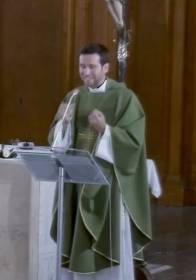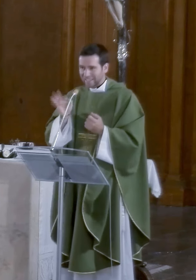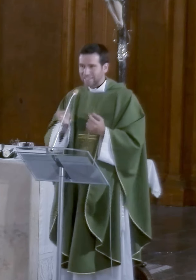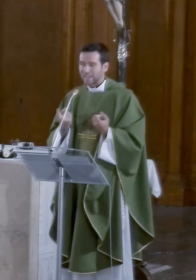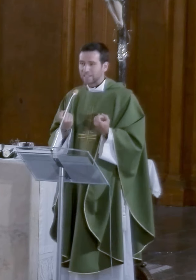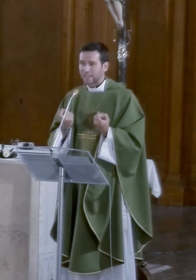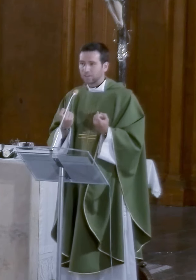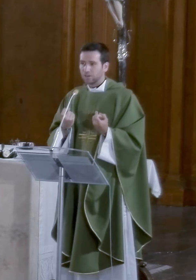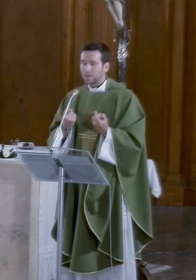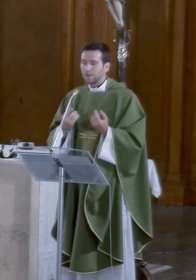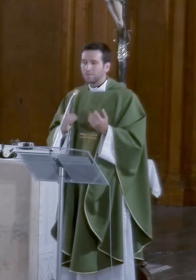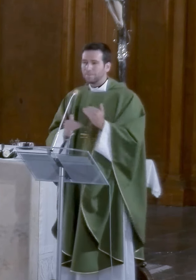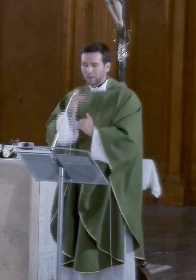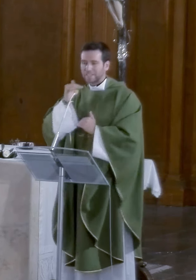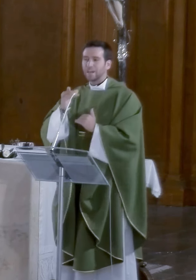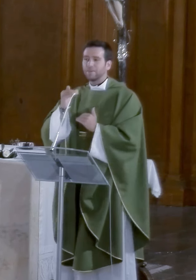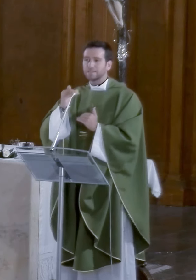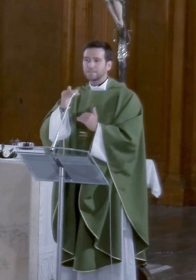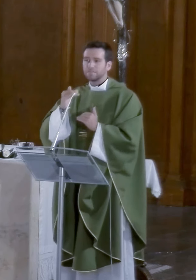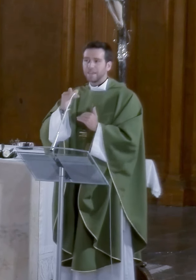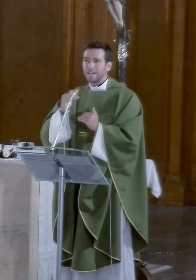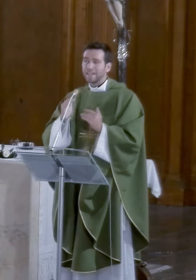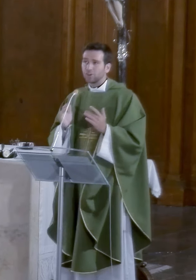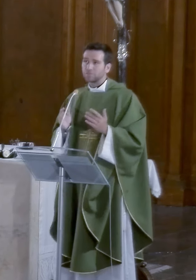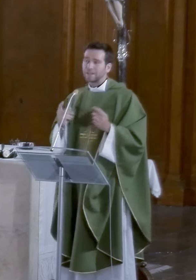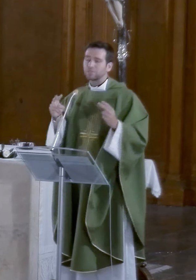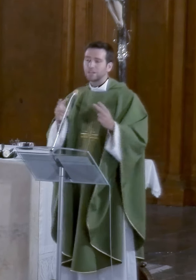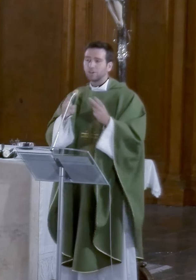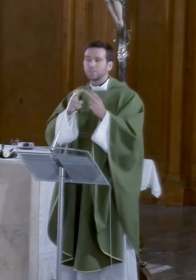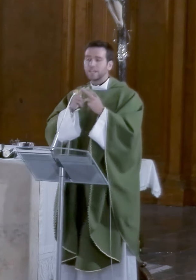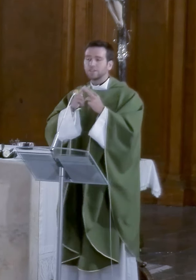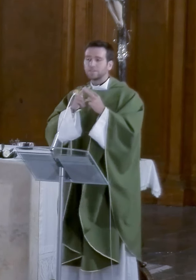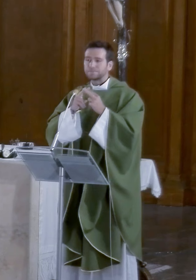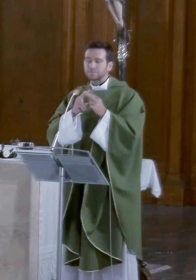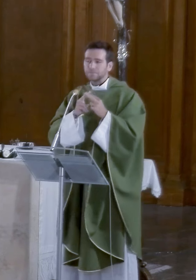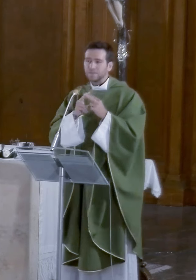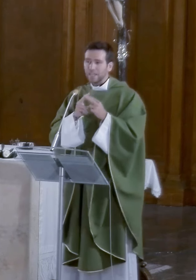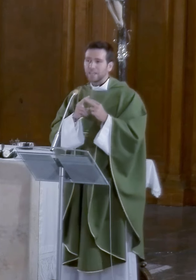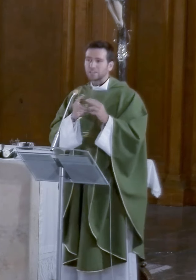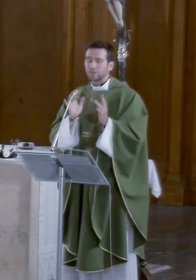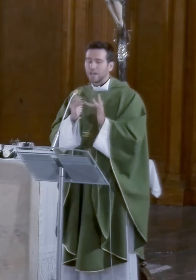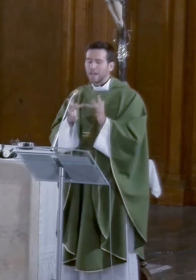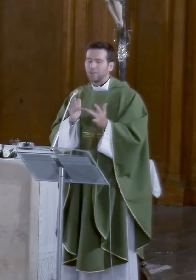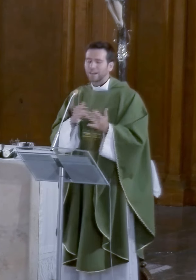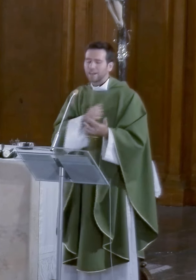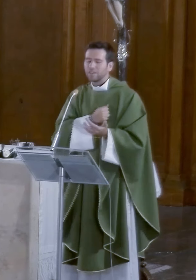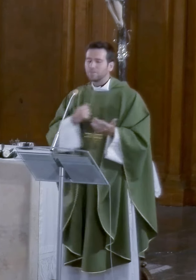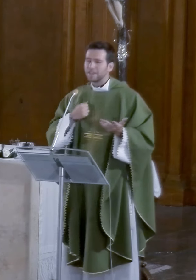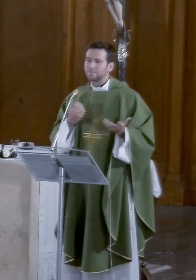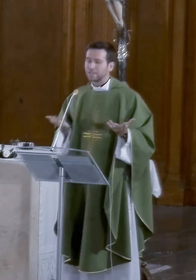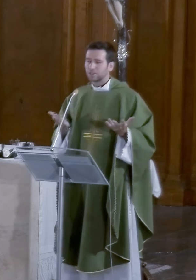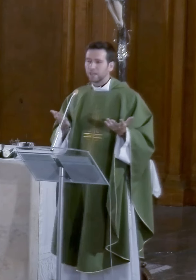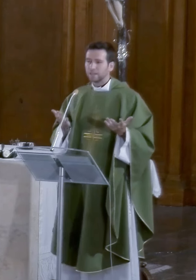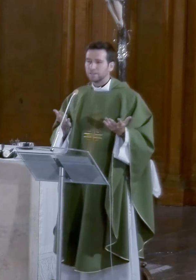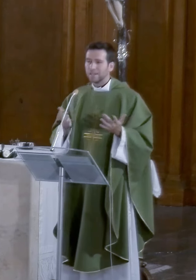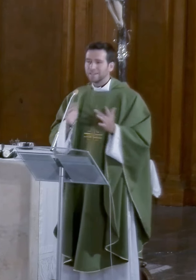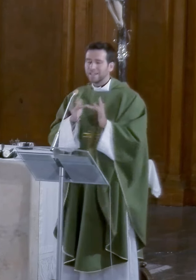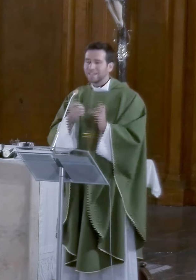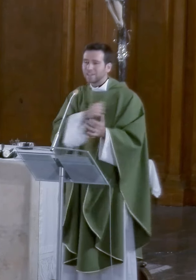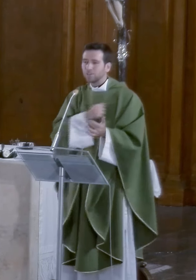que sí, que es necesario, pero que sea más. Y que nos vayamos encontrando en eso, en una relación más